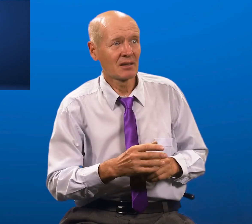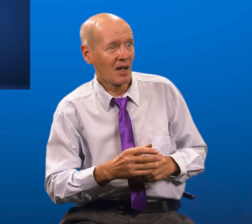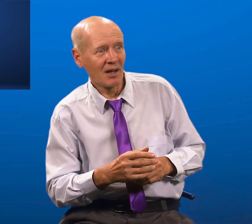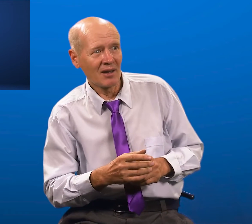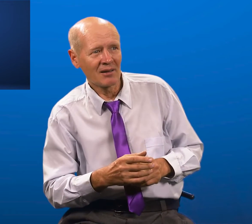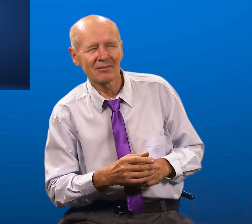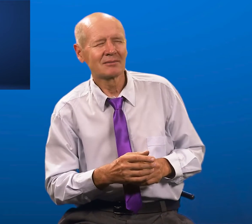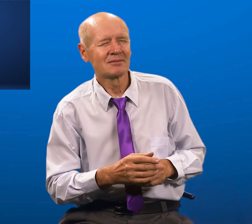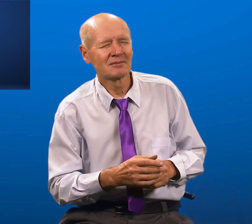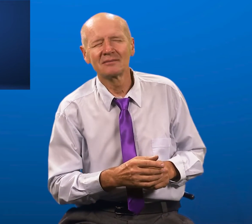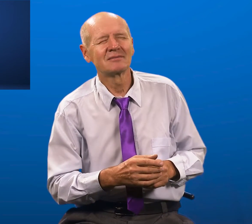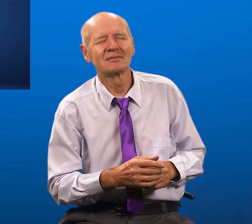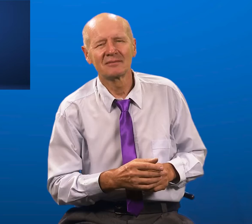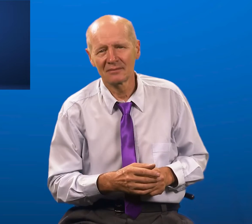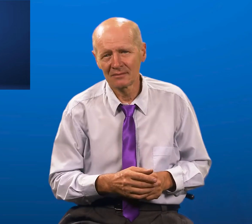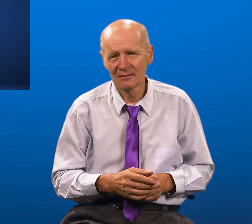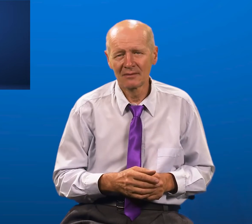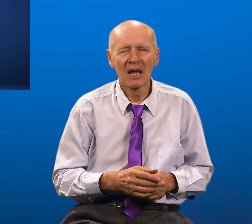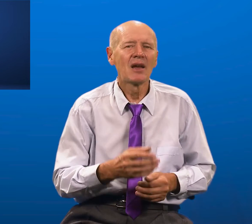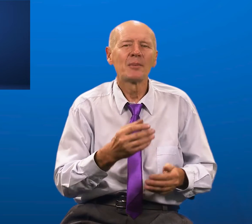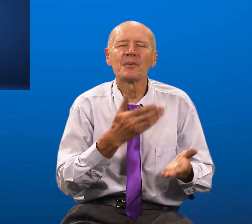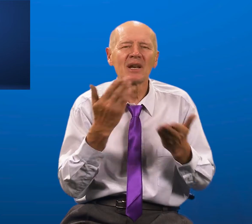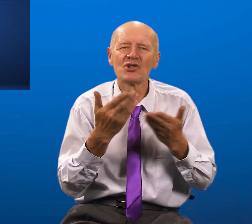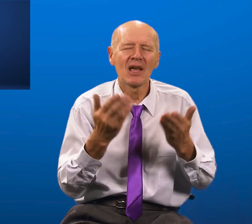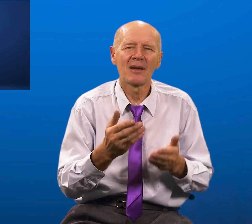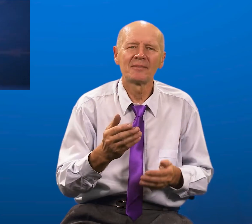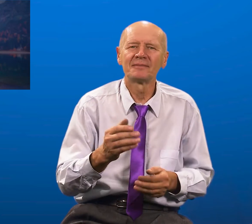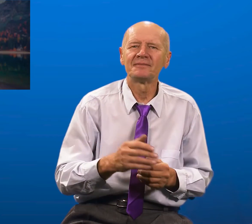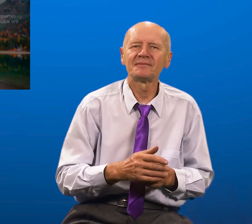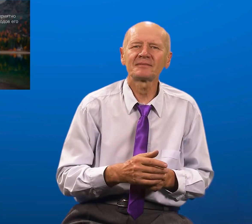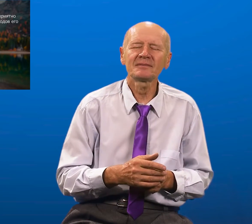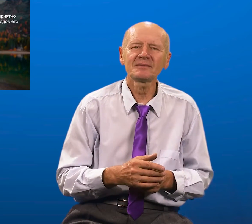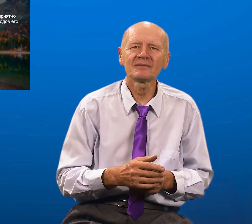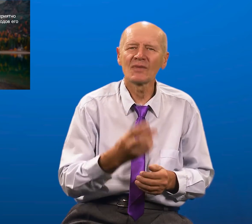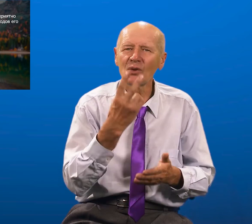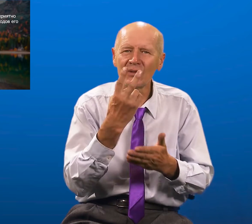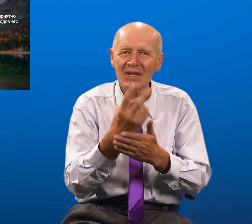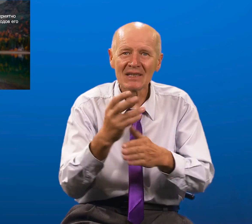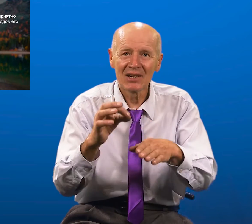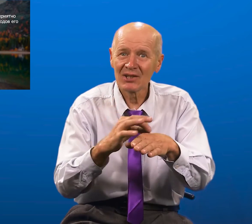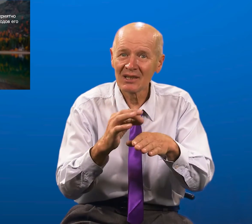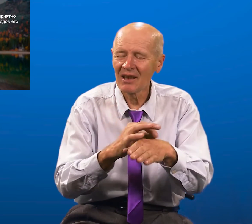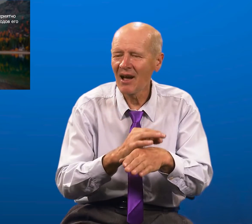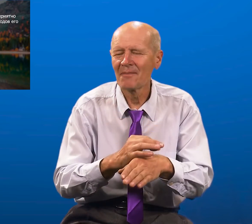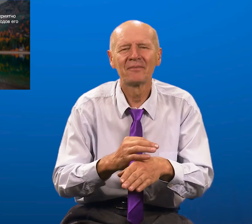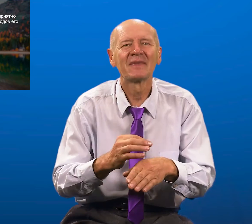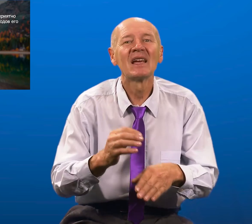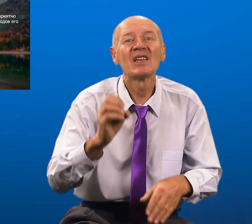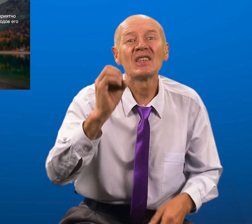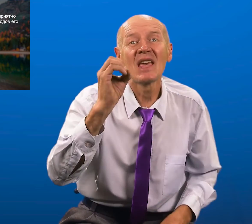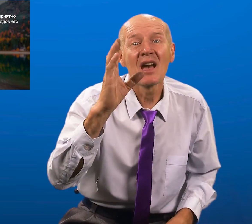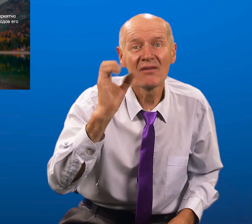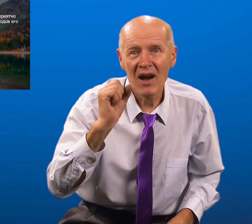вами 3 главу книги «Бытие», 6 стих. «И увидела жена, что дерево хорошо